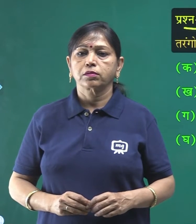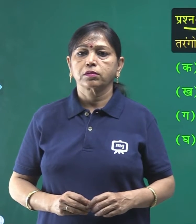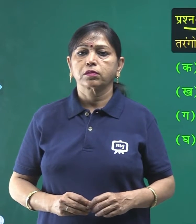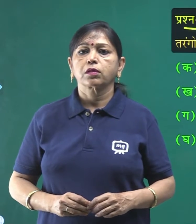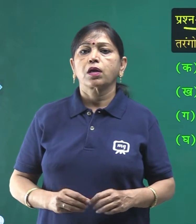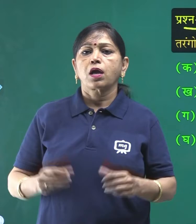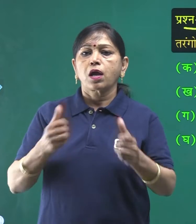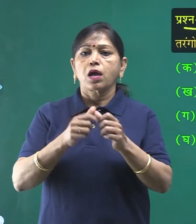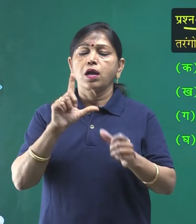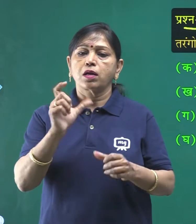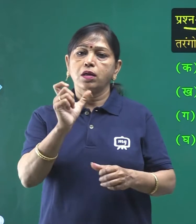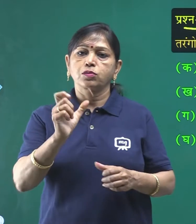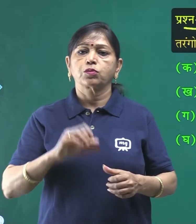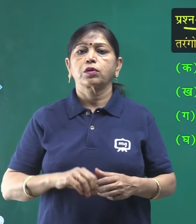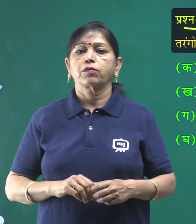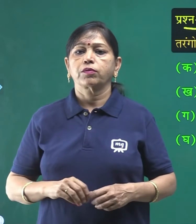अल्ट्रासोनोग्राफी में